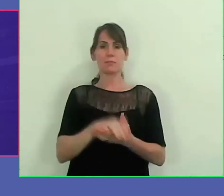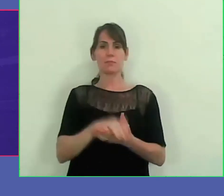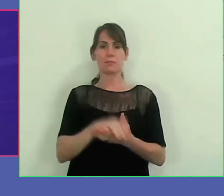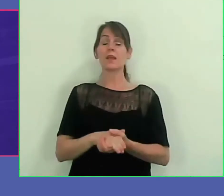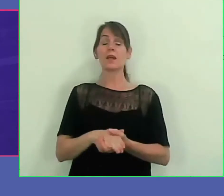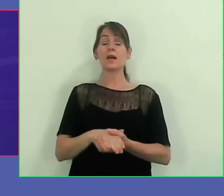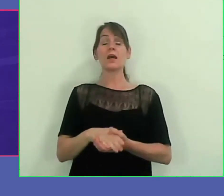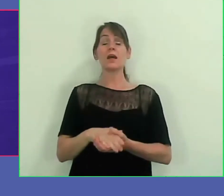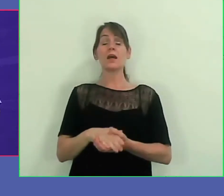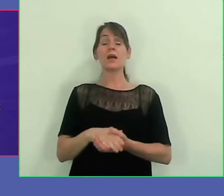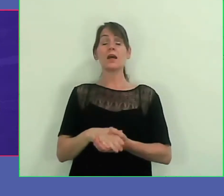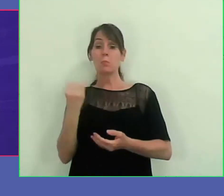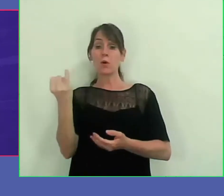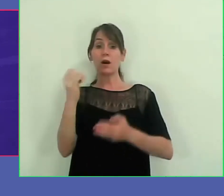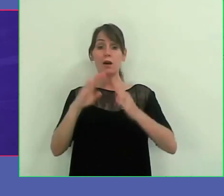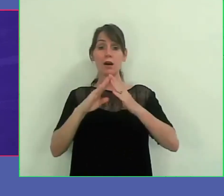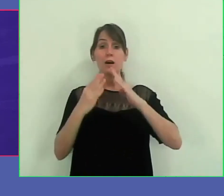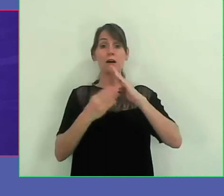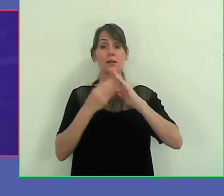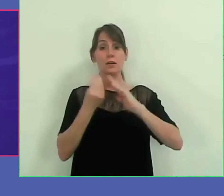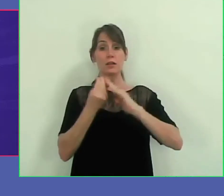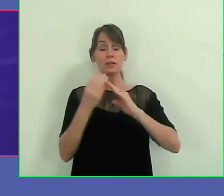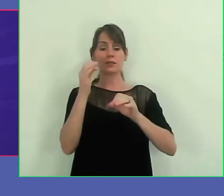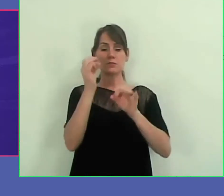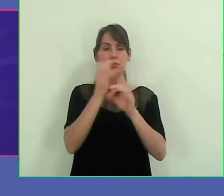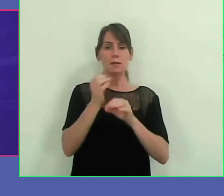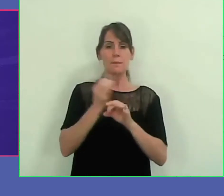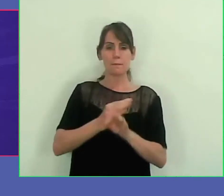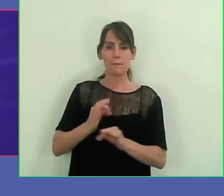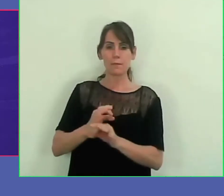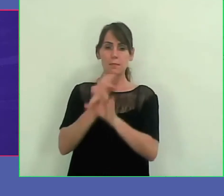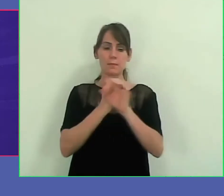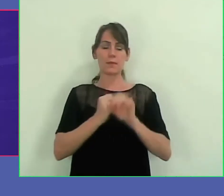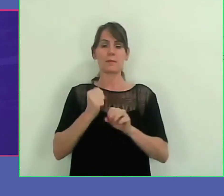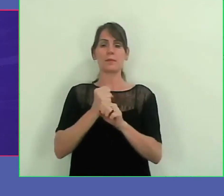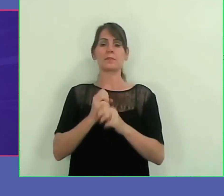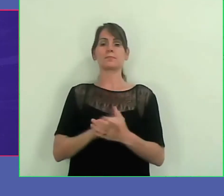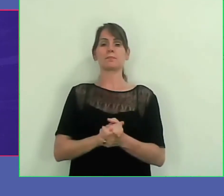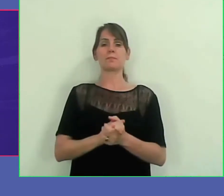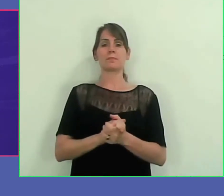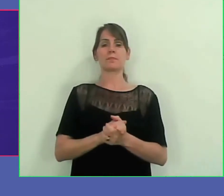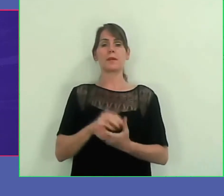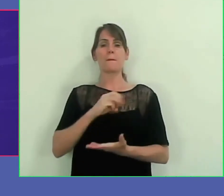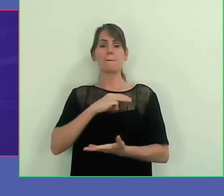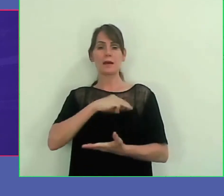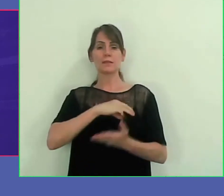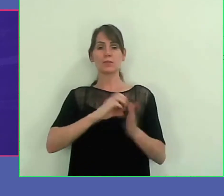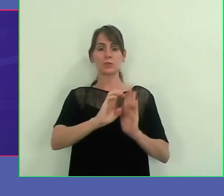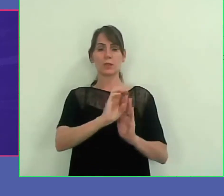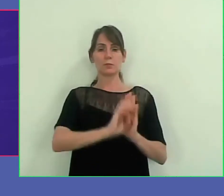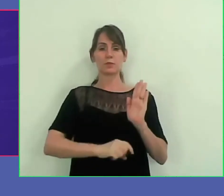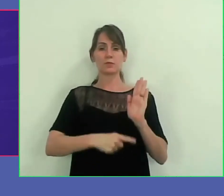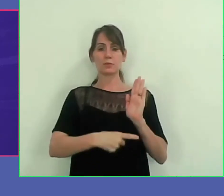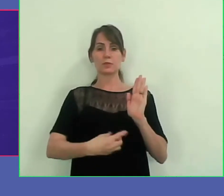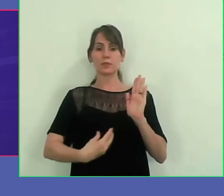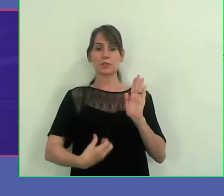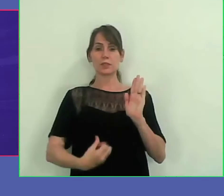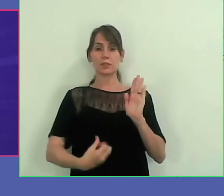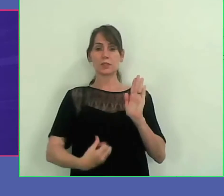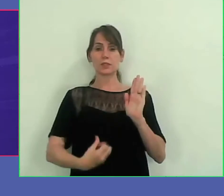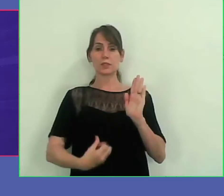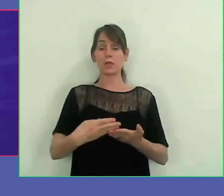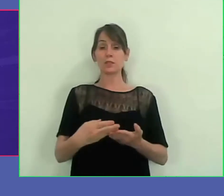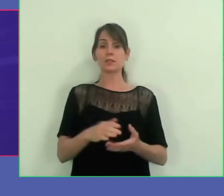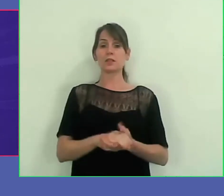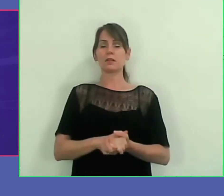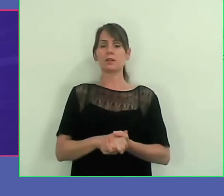edificação da igreja. Em Mateus 16, irmãos, começa realmente uma etapa muito séria, é onde nós